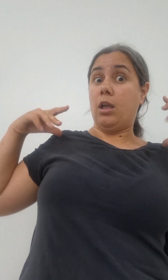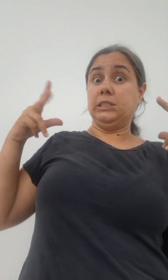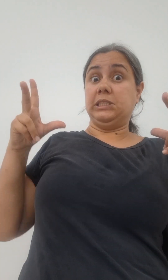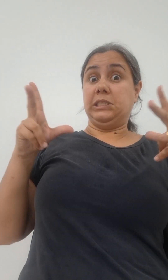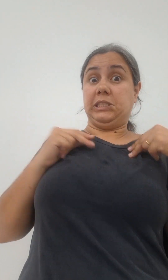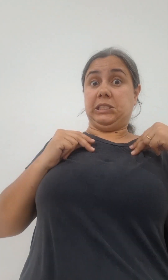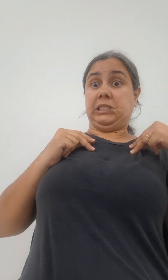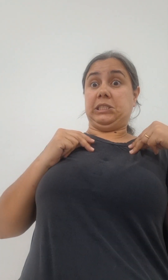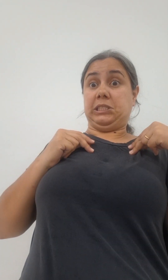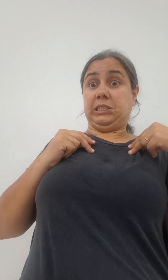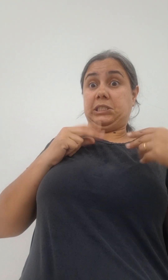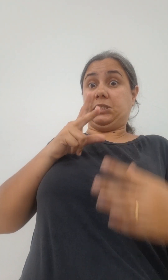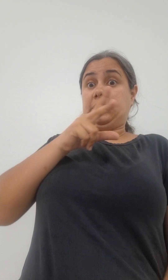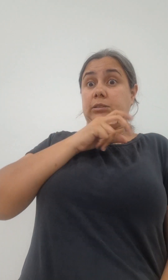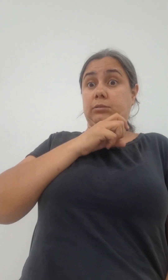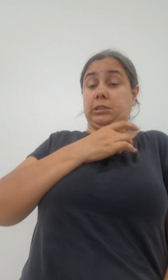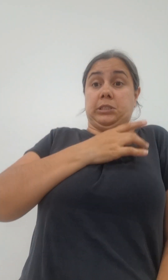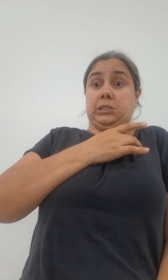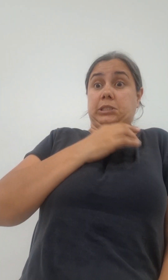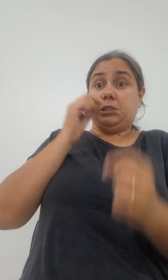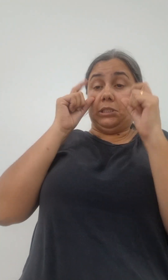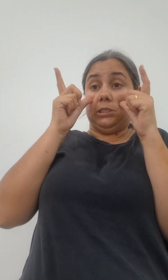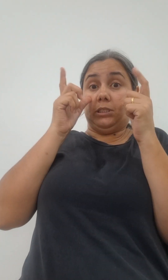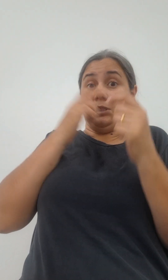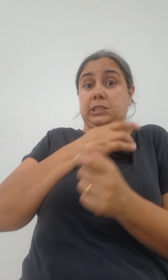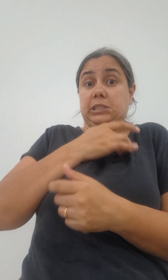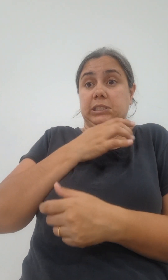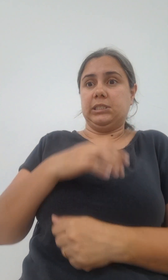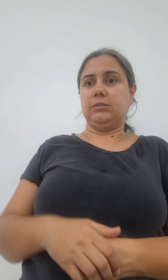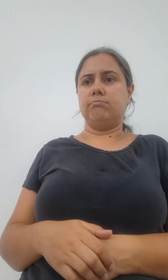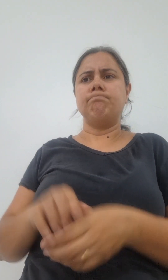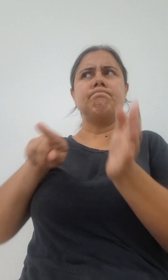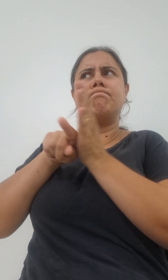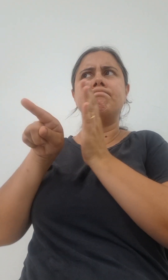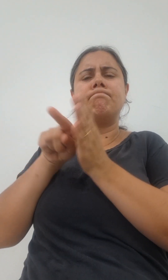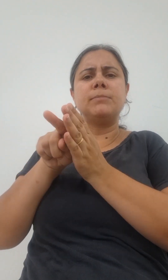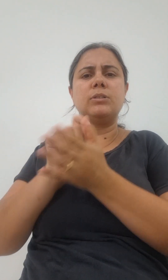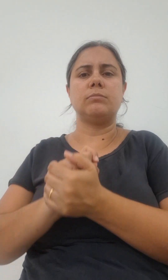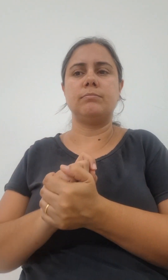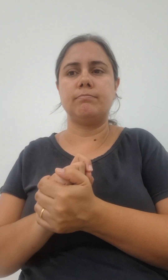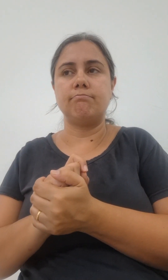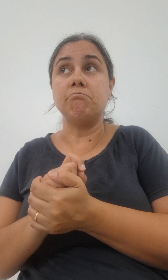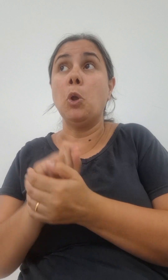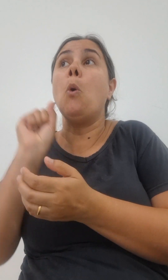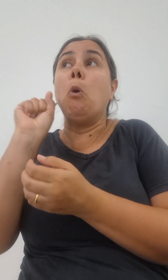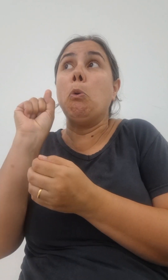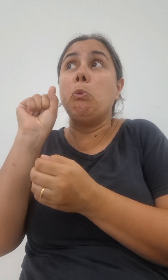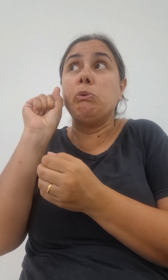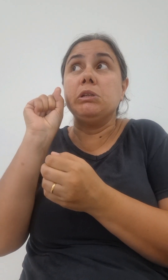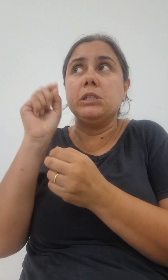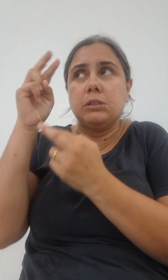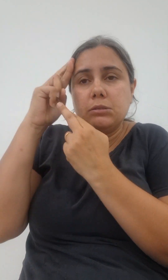Esse olhou o anjo e ficou assustado, com muito temor, e perguntou: o que é,